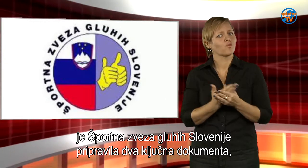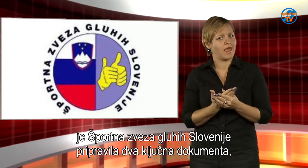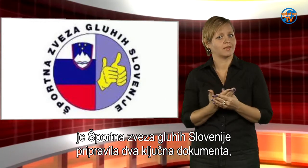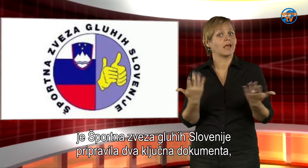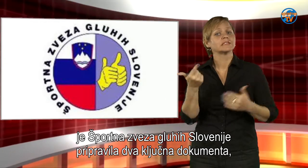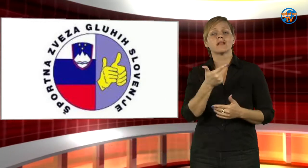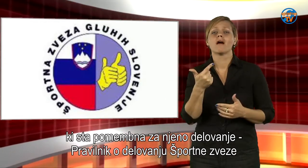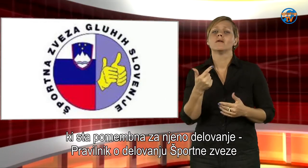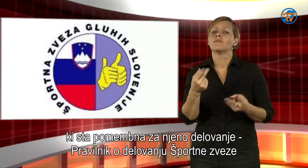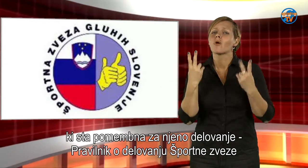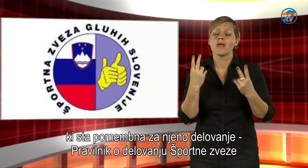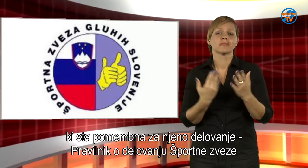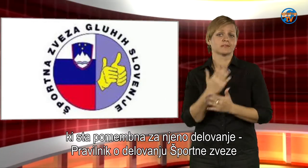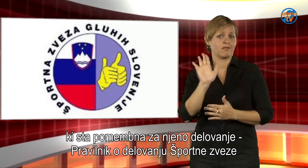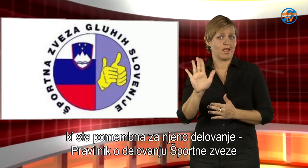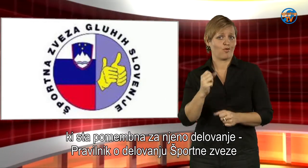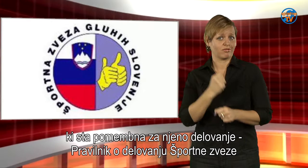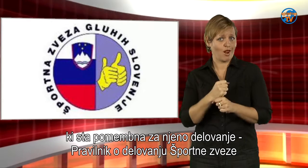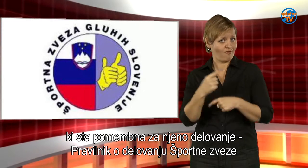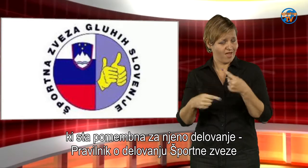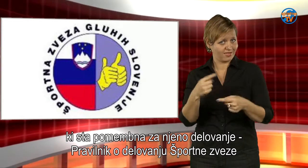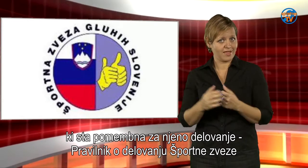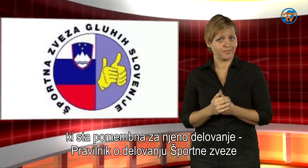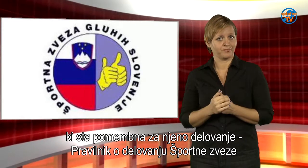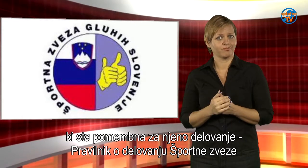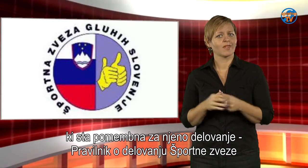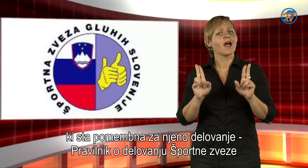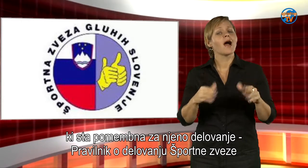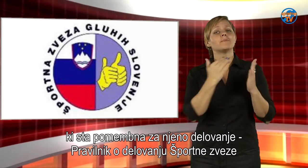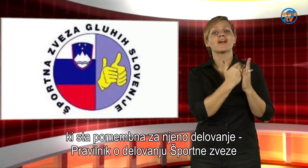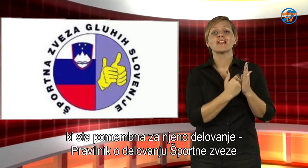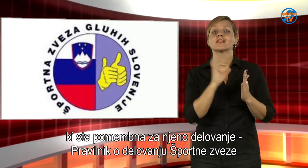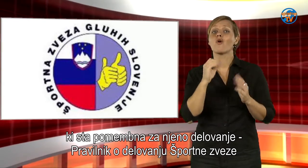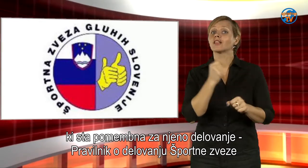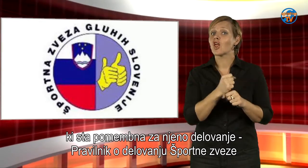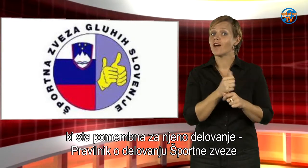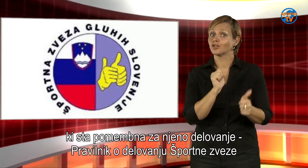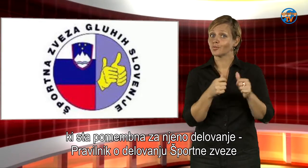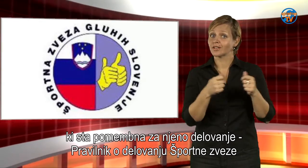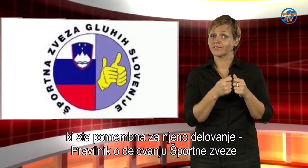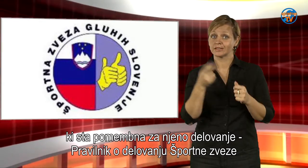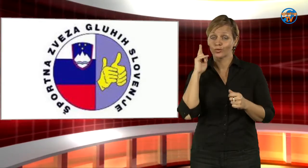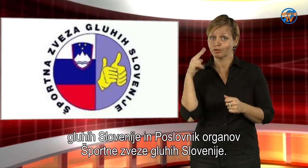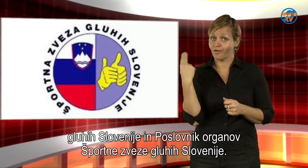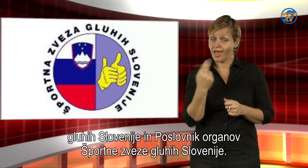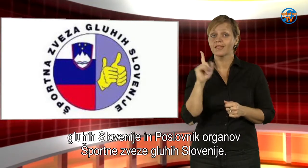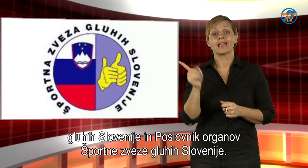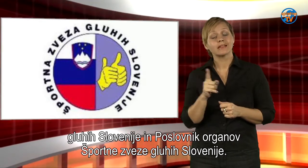ključna dokumenta, ki sta pomembna za njeno delovanje. Pravilnik o delovanju Športne zveze gluhih Slovenije